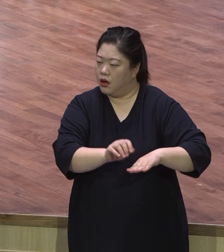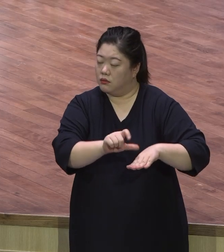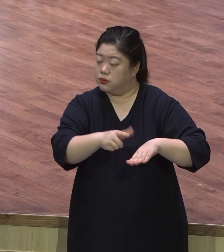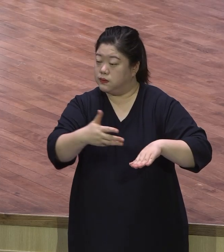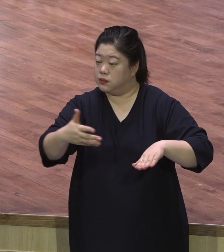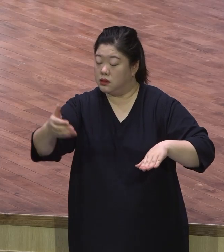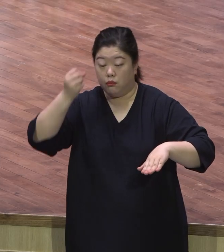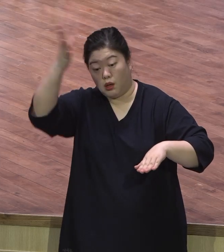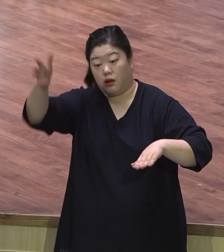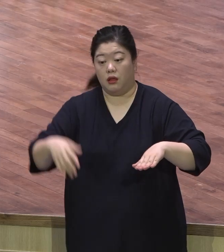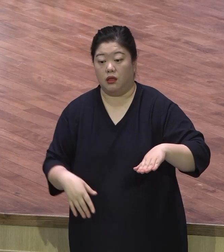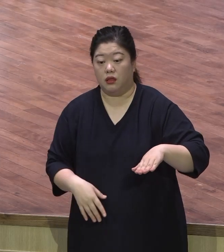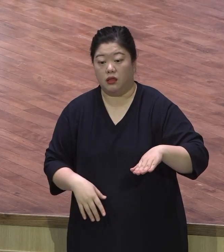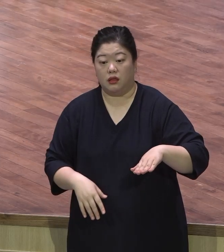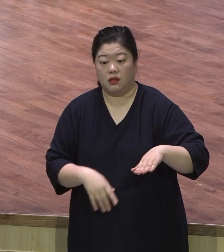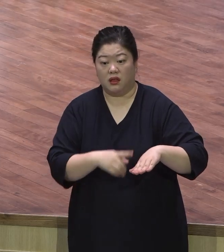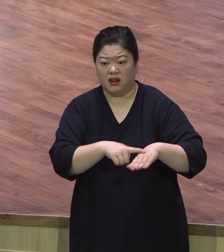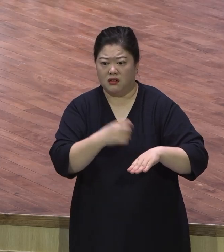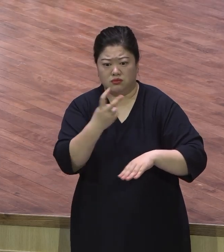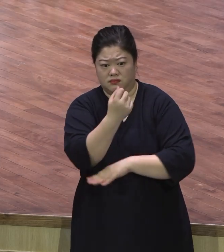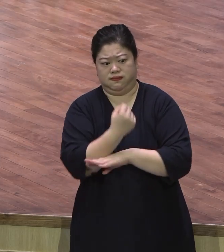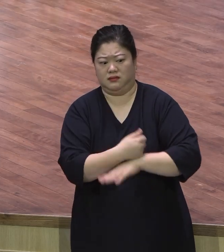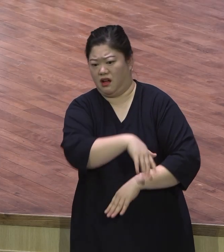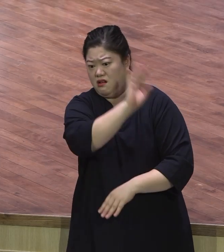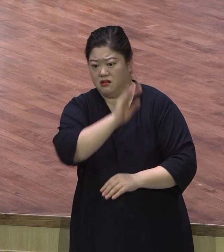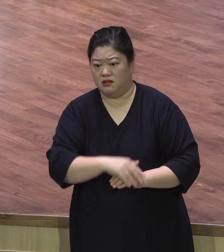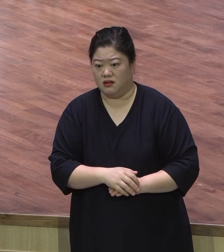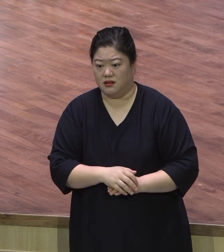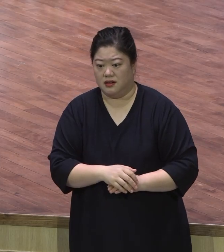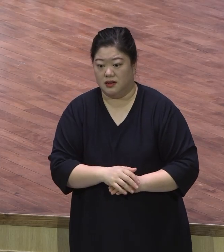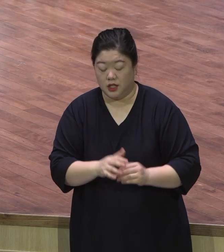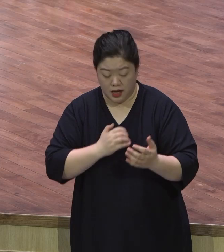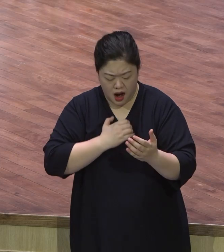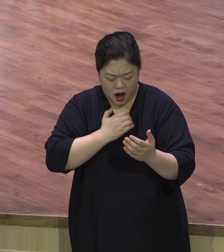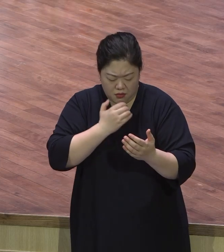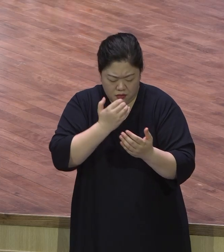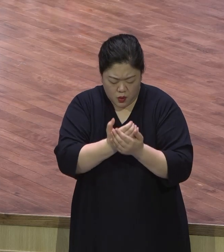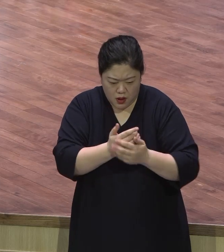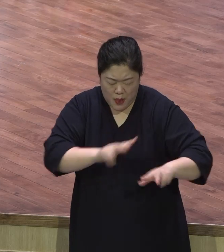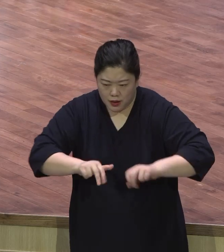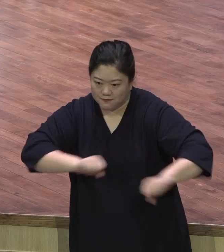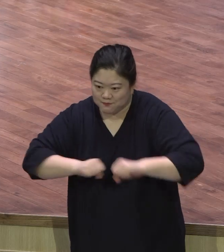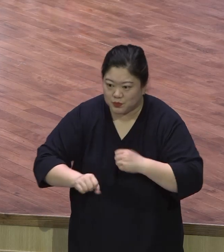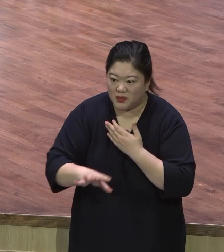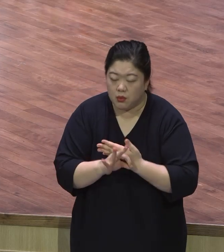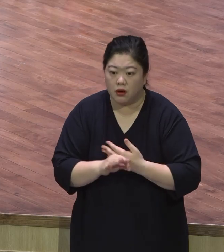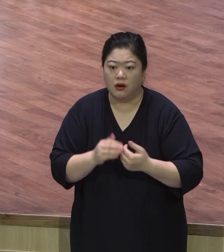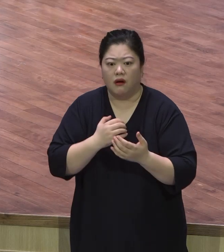쌓아두니까 사용하지 않으니까 종과 독록이 생기요. 여러분